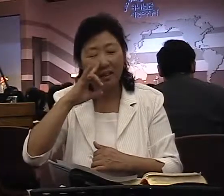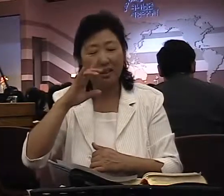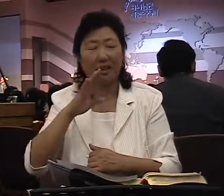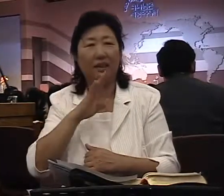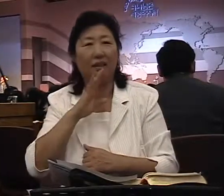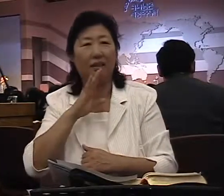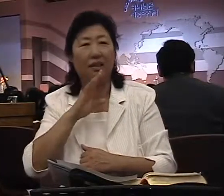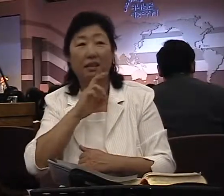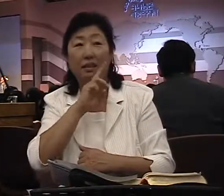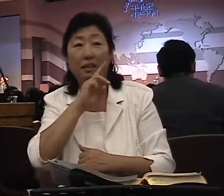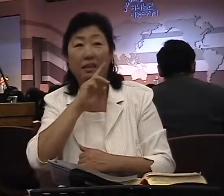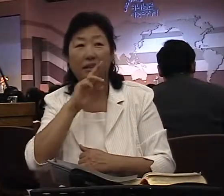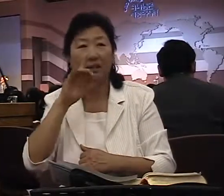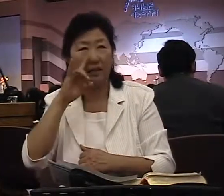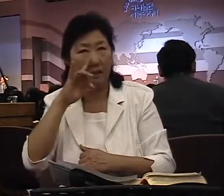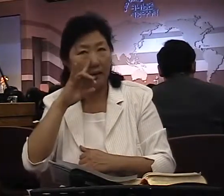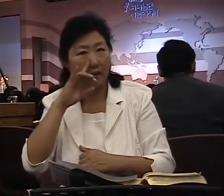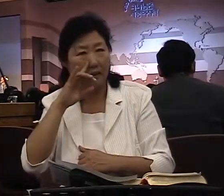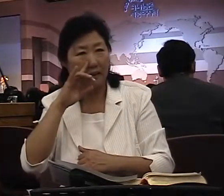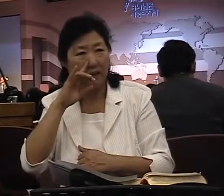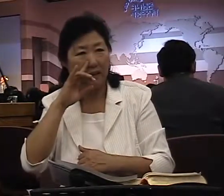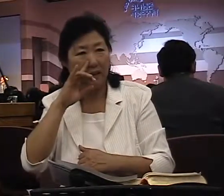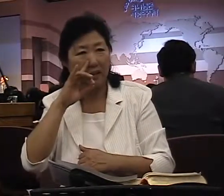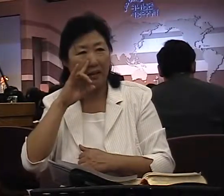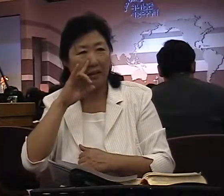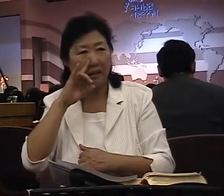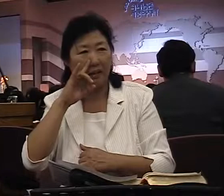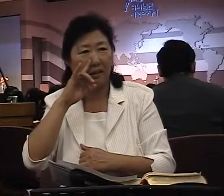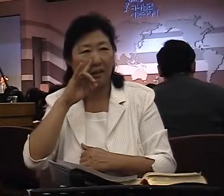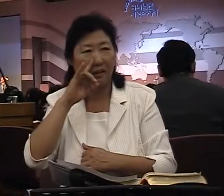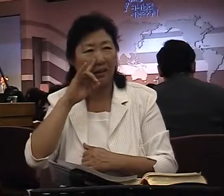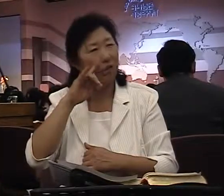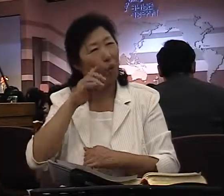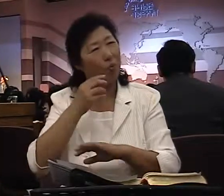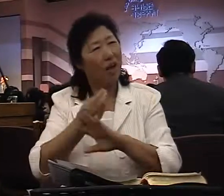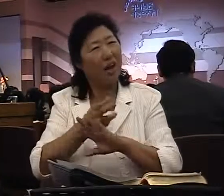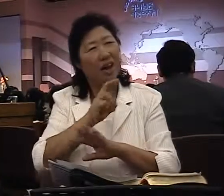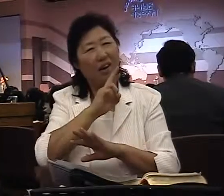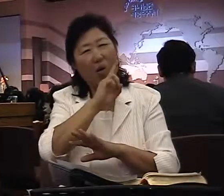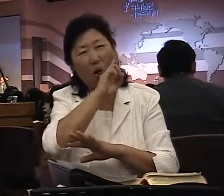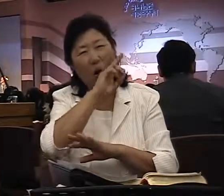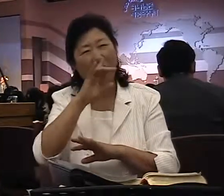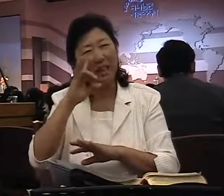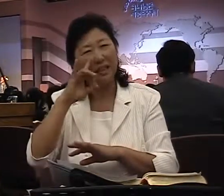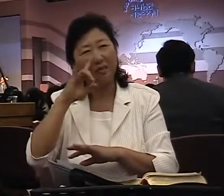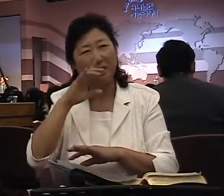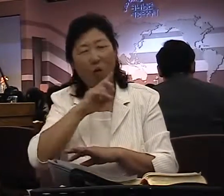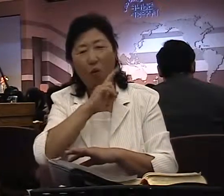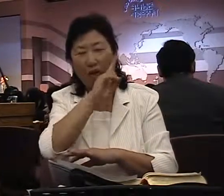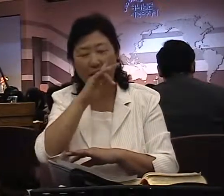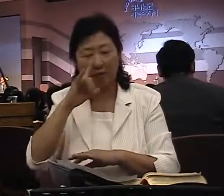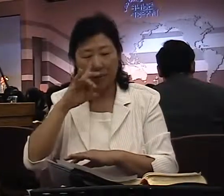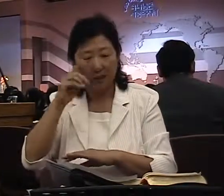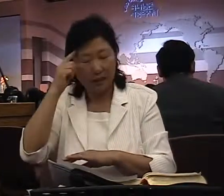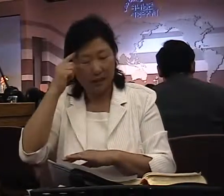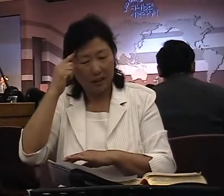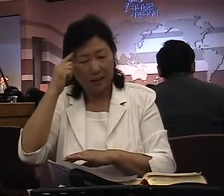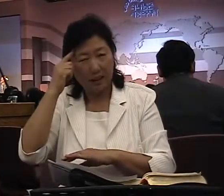너무나 호기심이 있어서 다들 줄 습니다. 한 사람 한 사람씩 그 캐스켓을 지나가면서 보는데 보는 사람들의